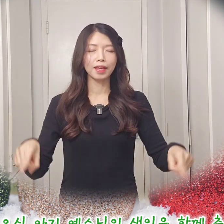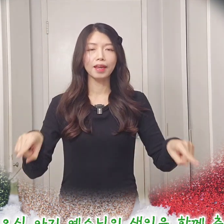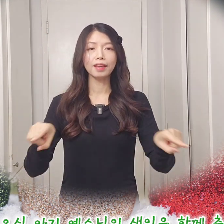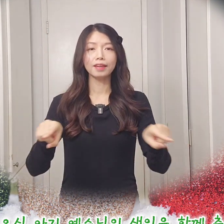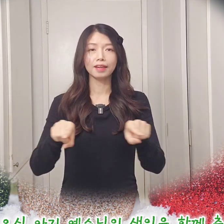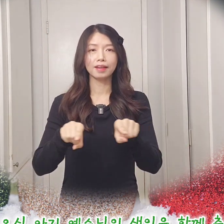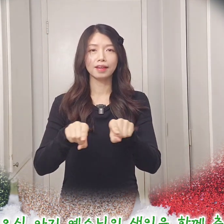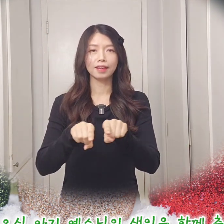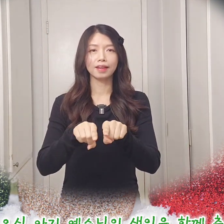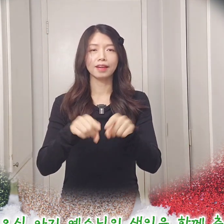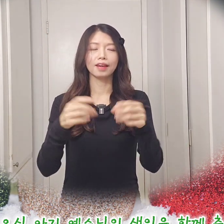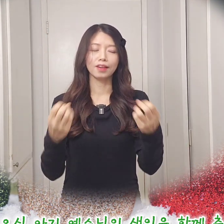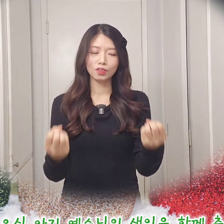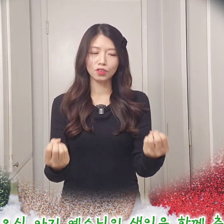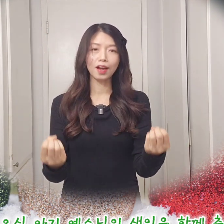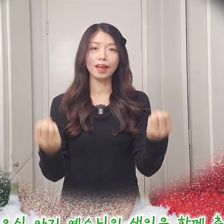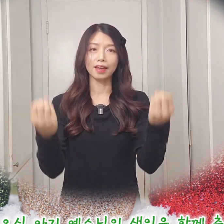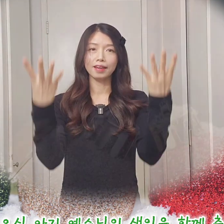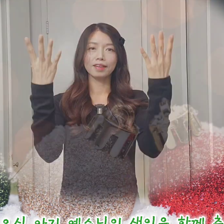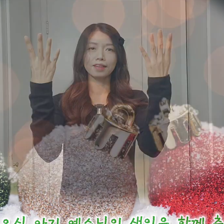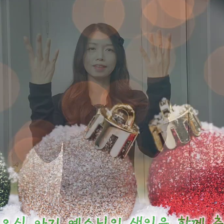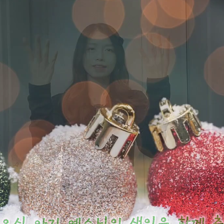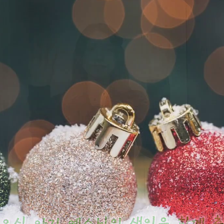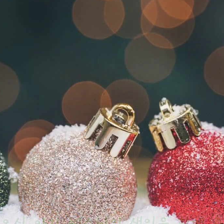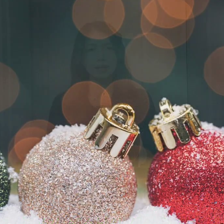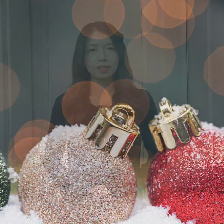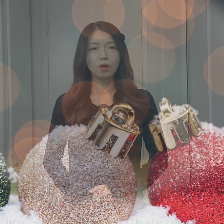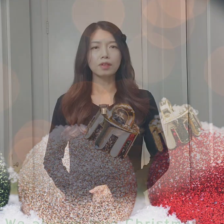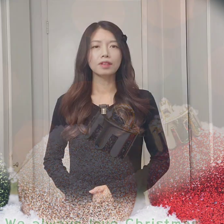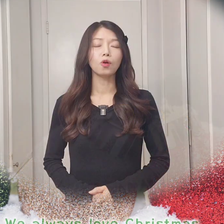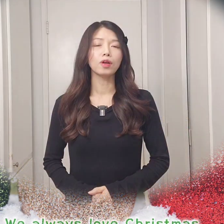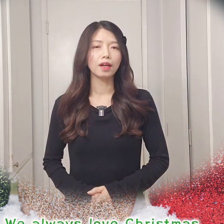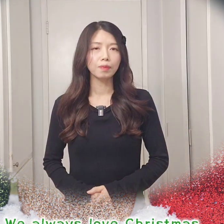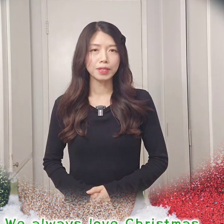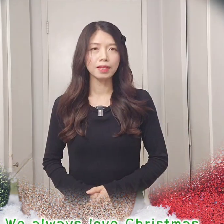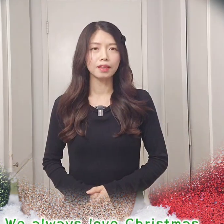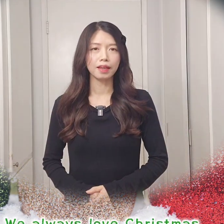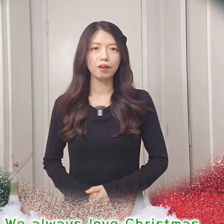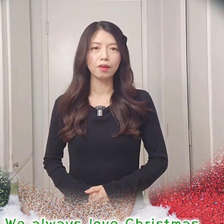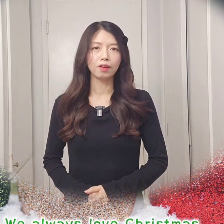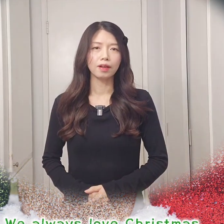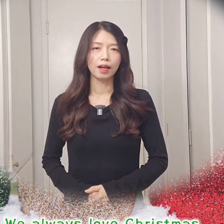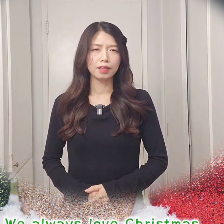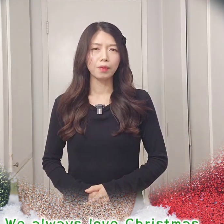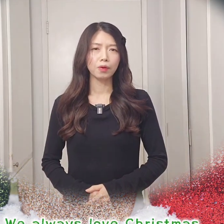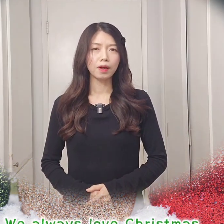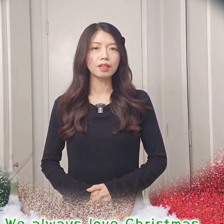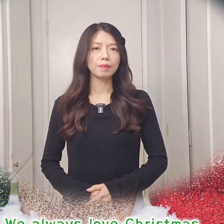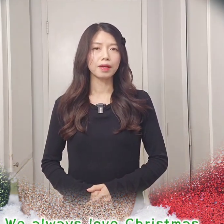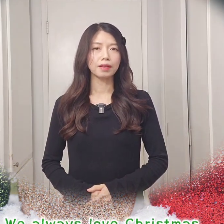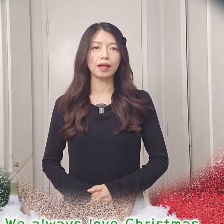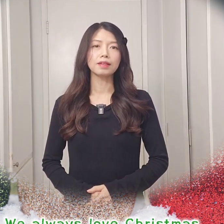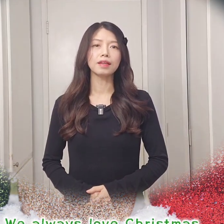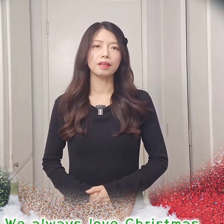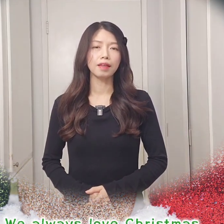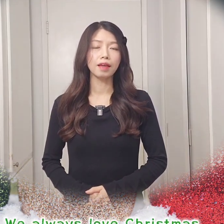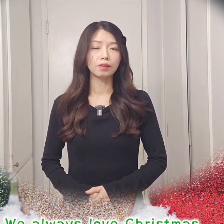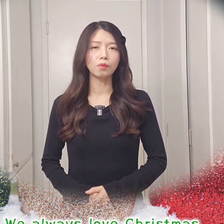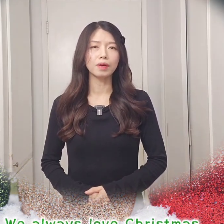함께 축하해. 이 절은 거의 다 비슷한데요. 가사 몇 가지만 다른 게 있는데 그것만